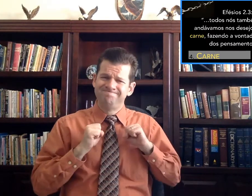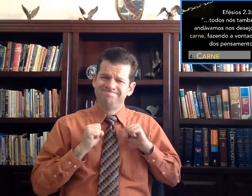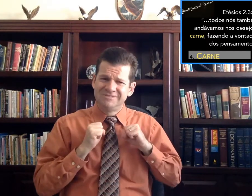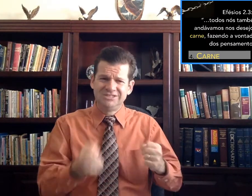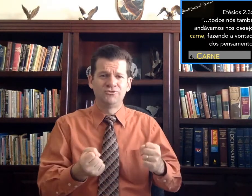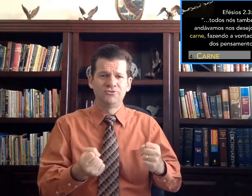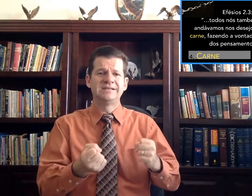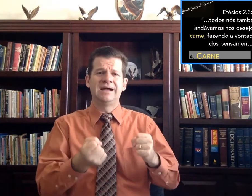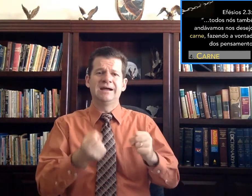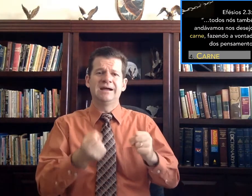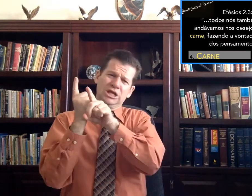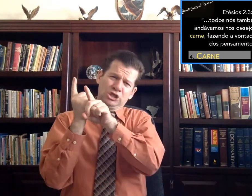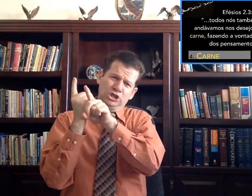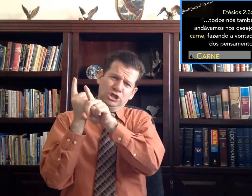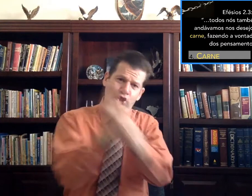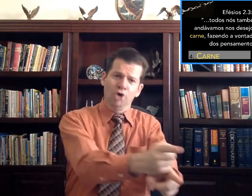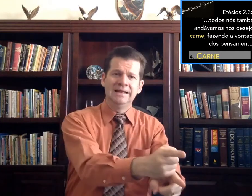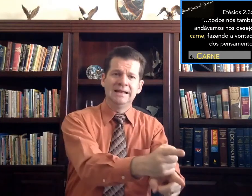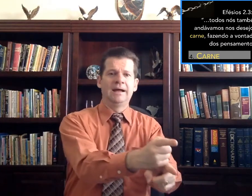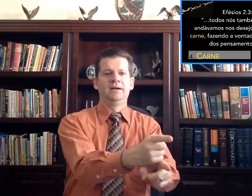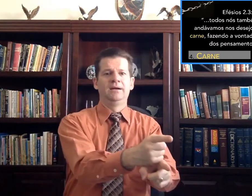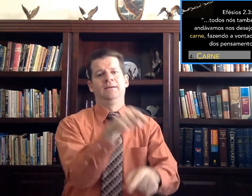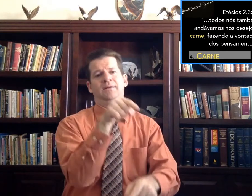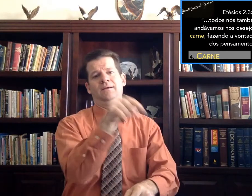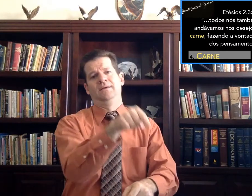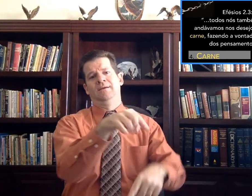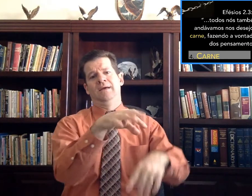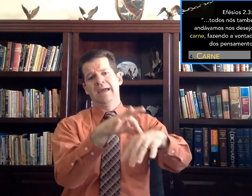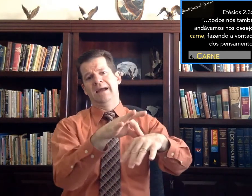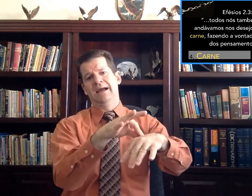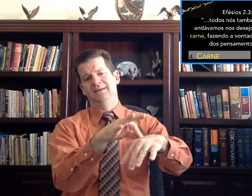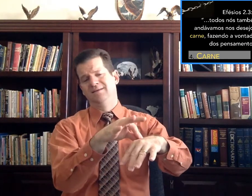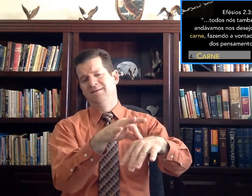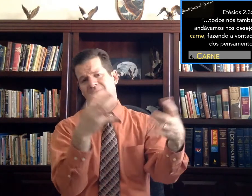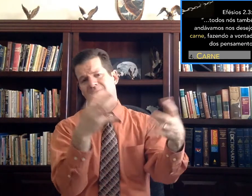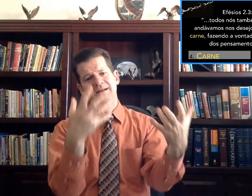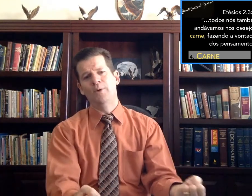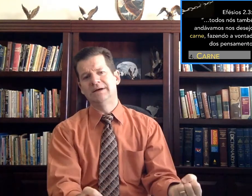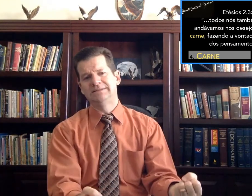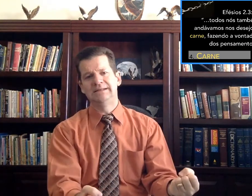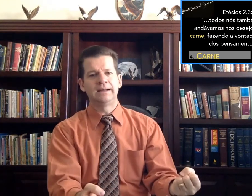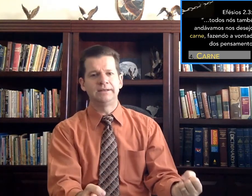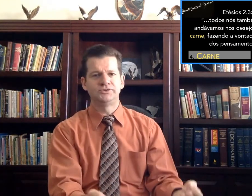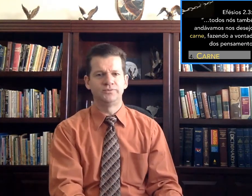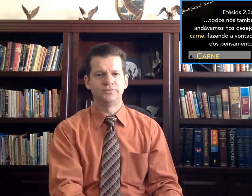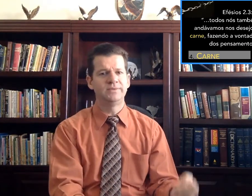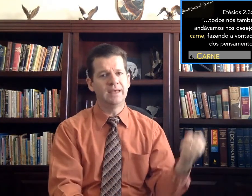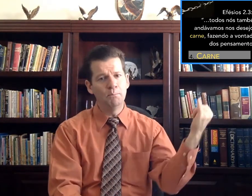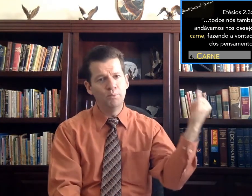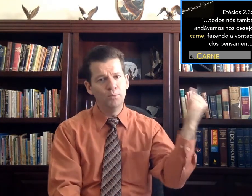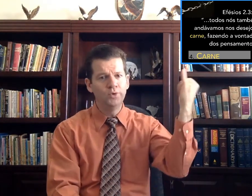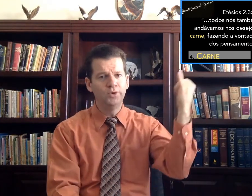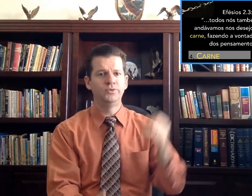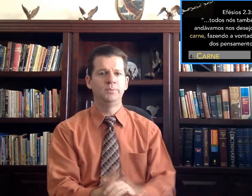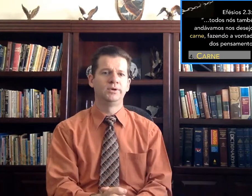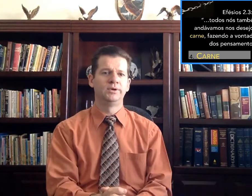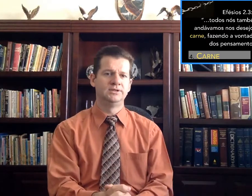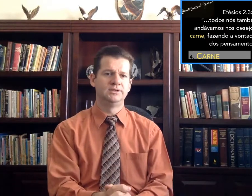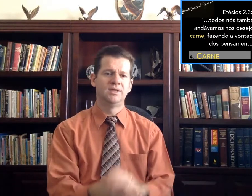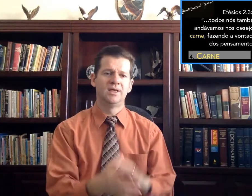se esforçar, dominar a carne e não aceitar isso. É muito importante.